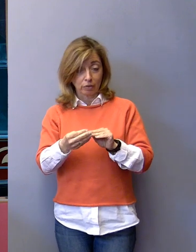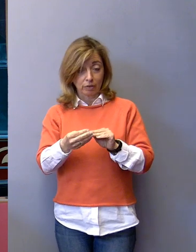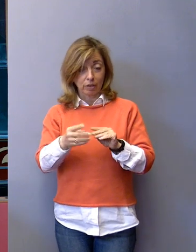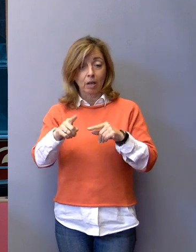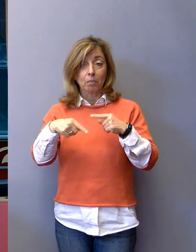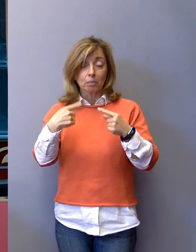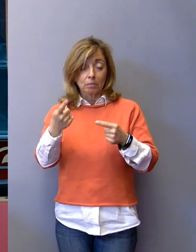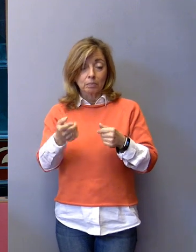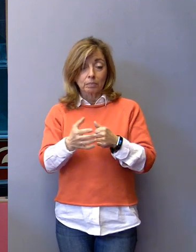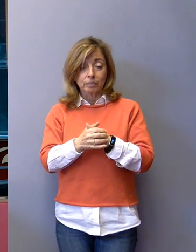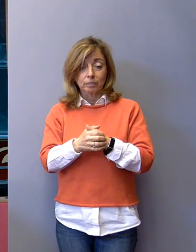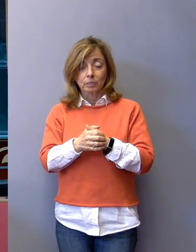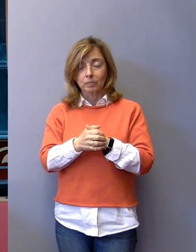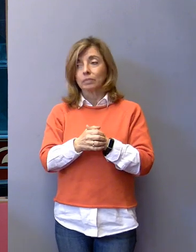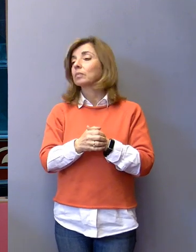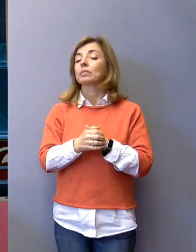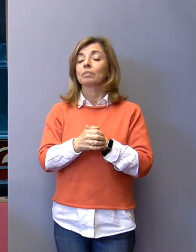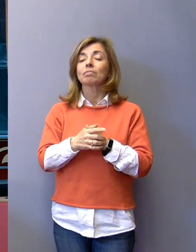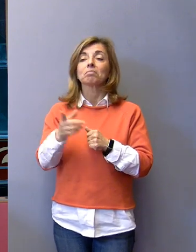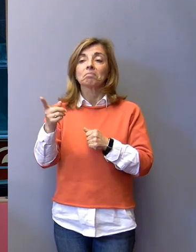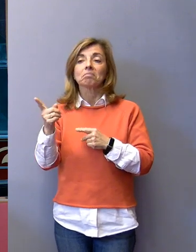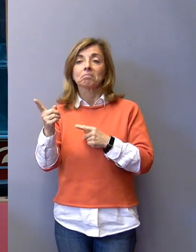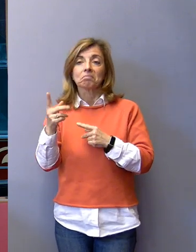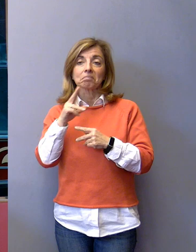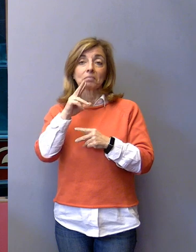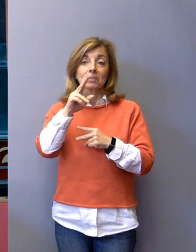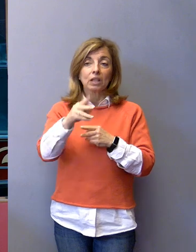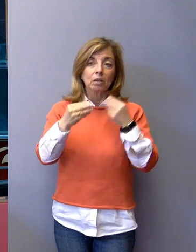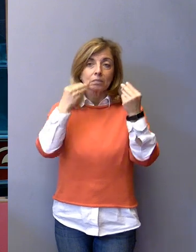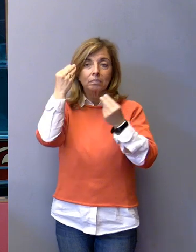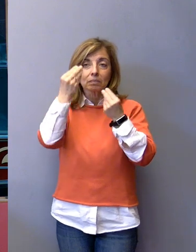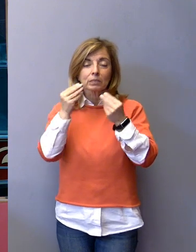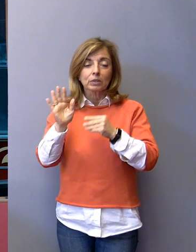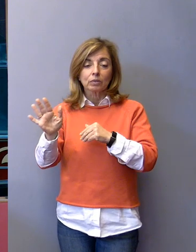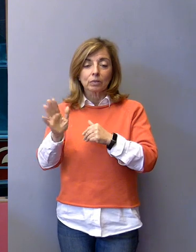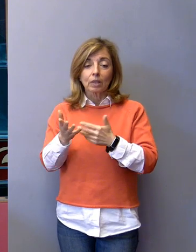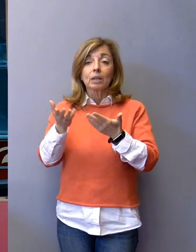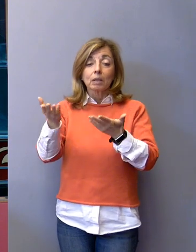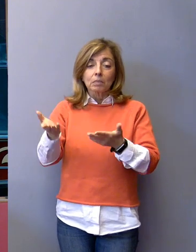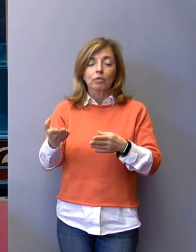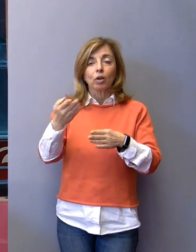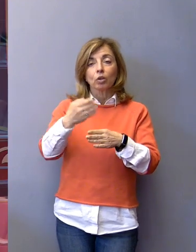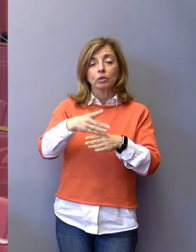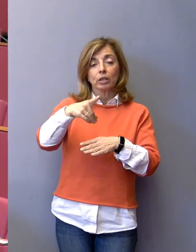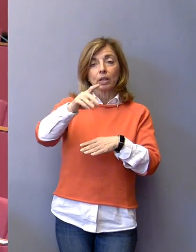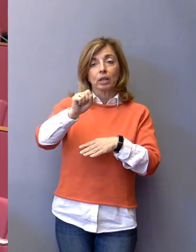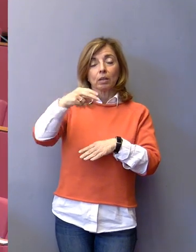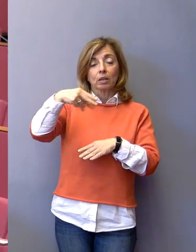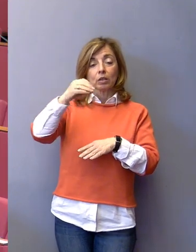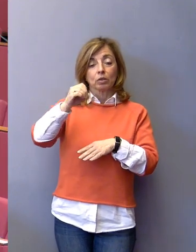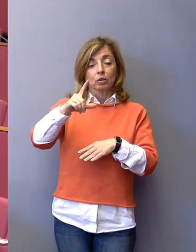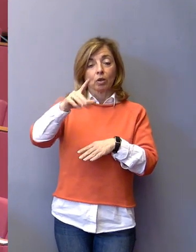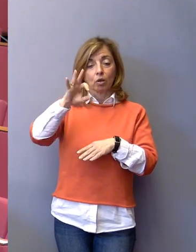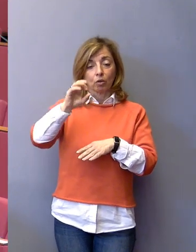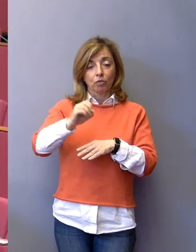darete Il vostro il vostro giudizio prego consigliere pandoro siccome erano tutti